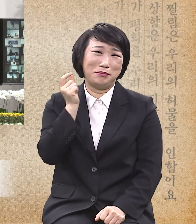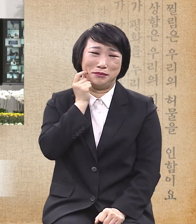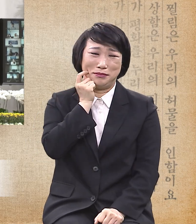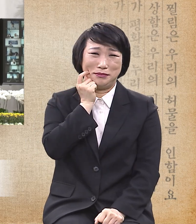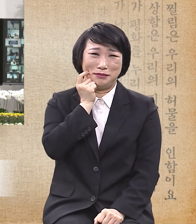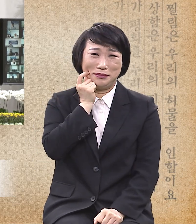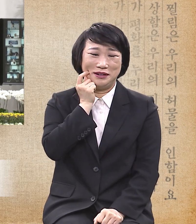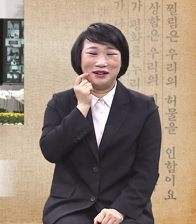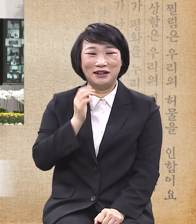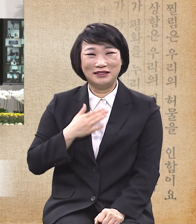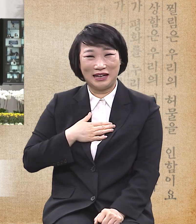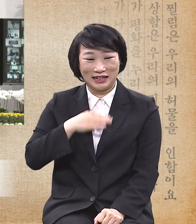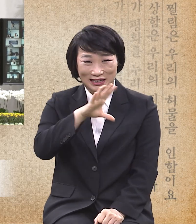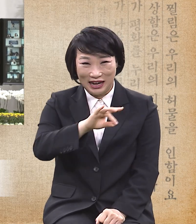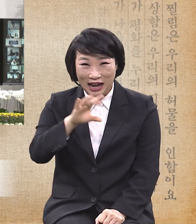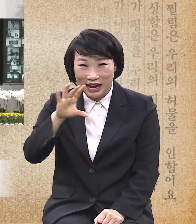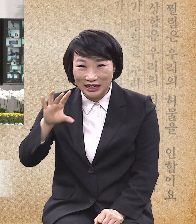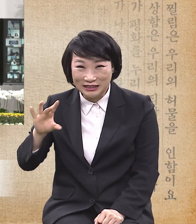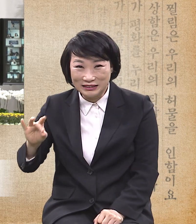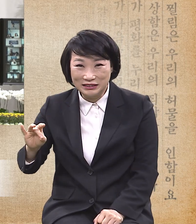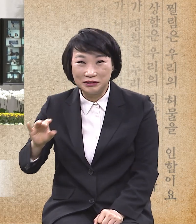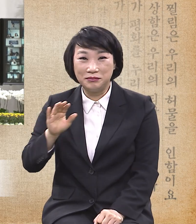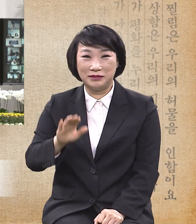예, 저는 가끔요,